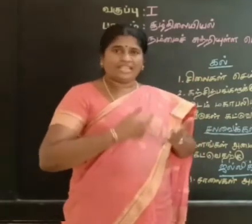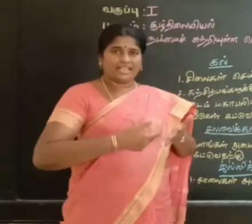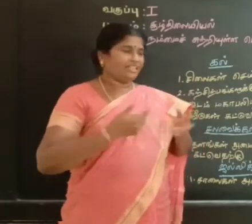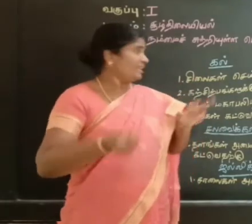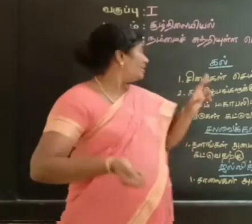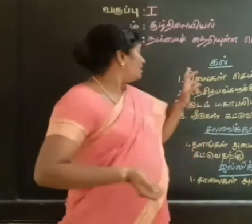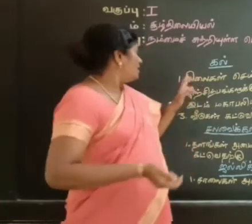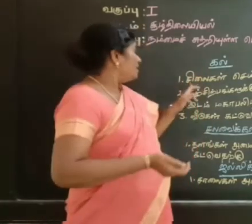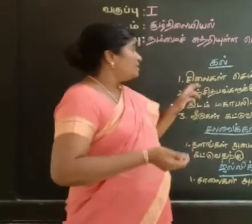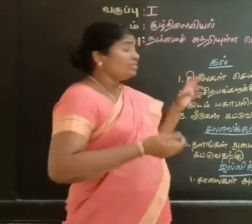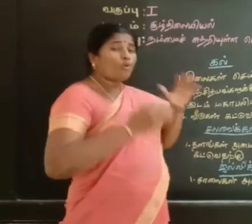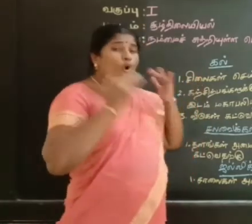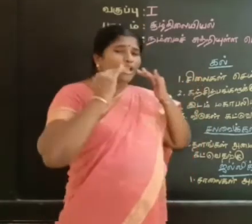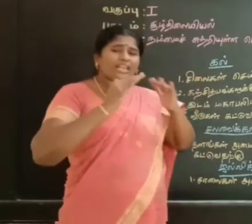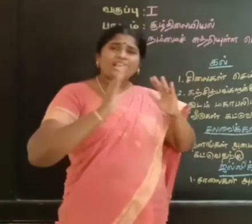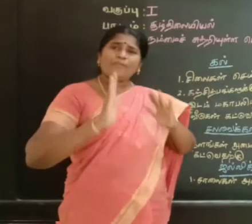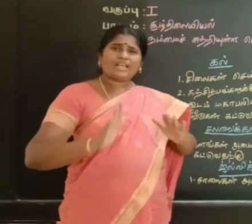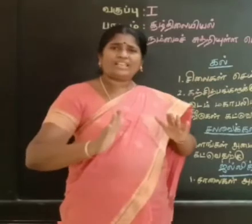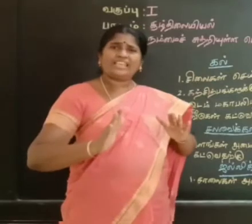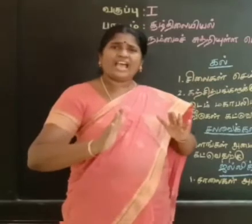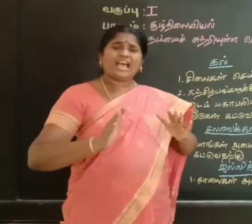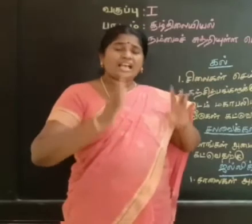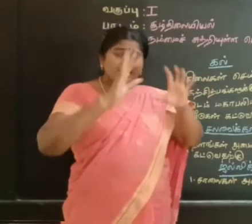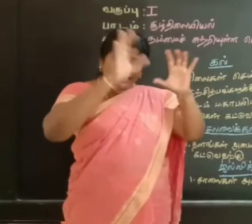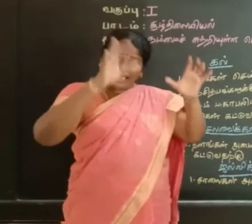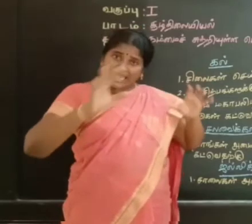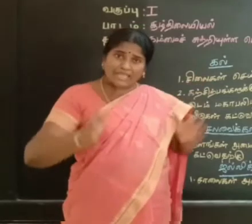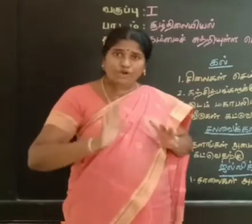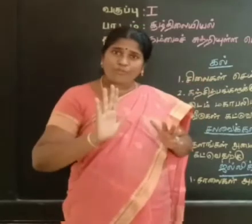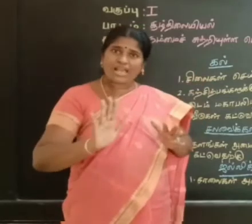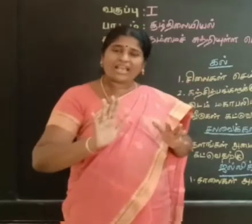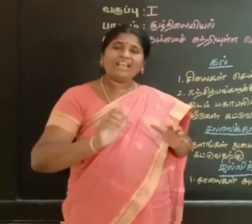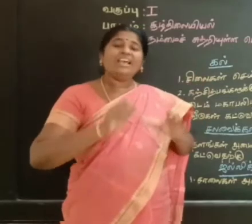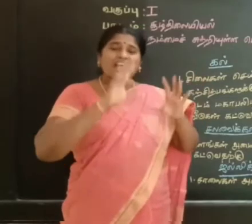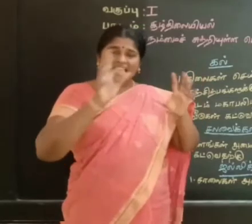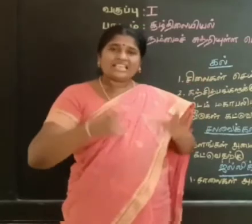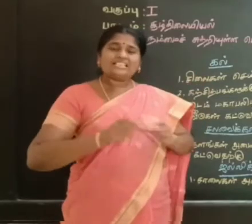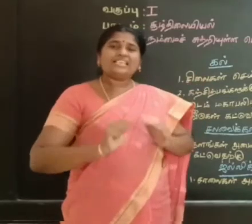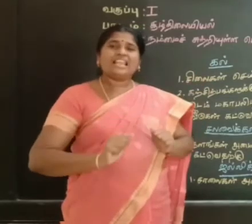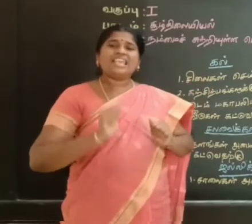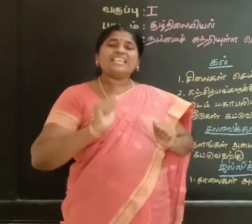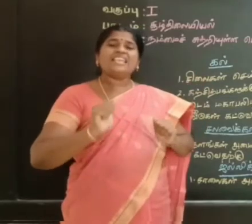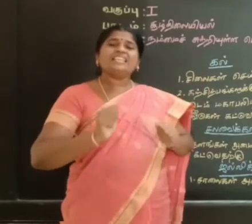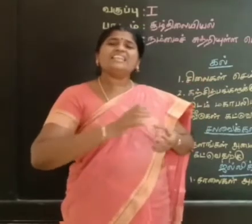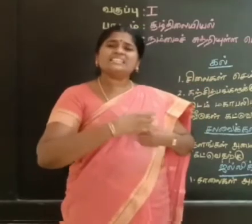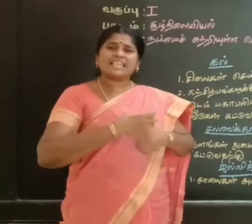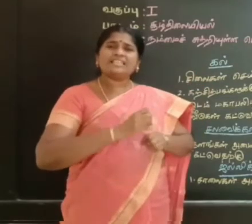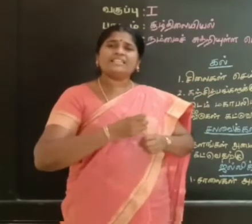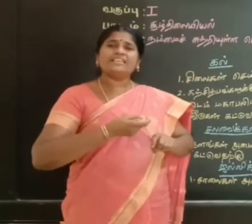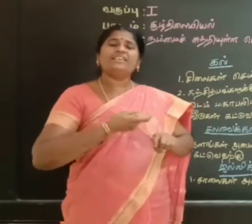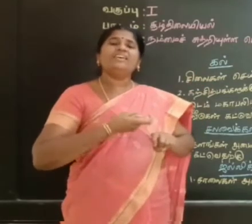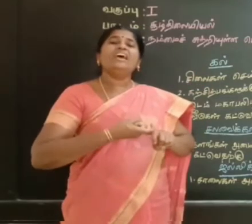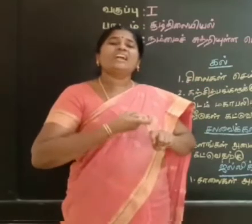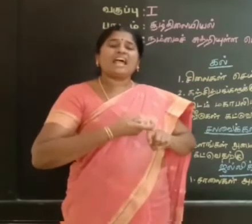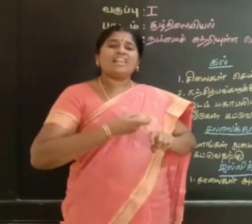பயன்படுகிறது. கோயில்ல பார்த்துருக்கியா, சிலை இருக்கும்ல, அந்த சிலை எதுல செய்தது?